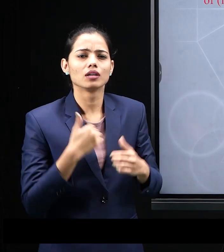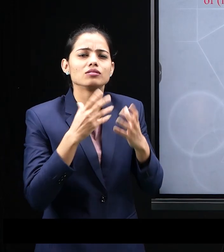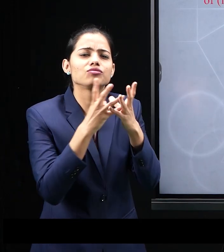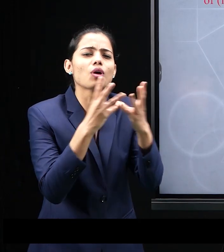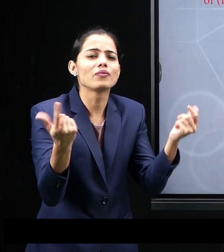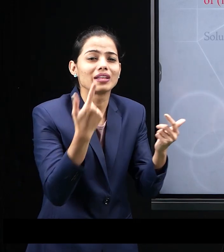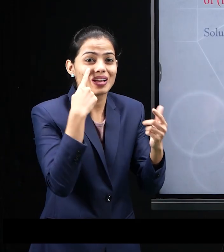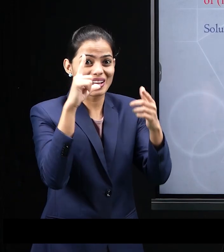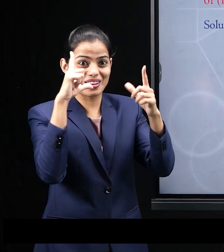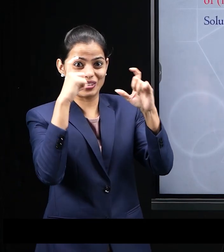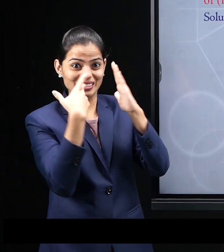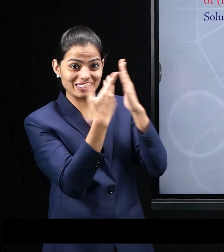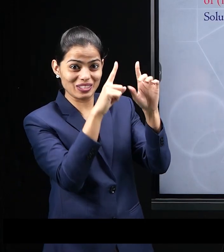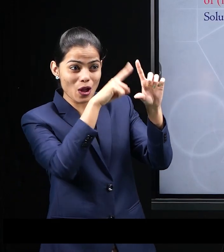A is equals to A, E, I, O, U.